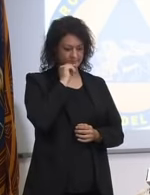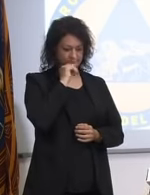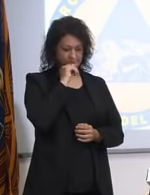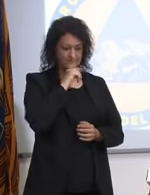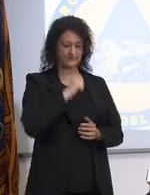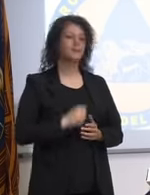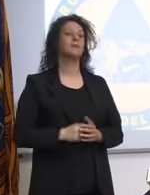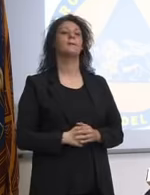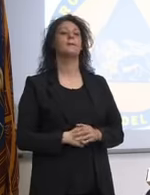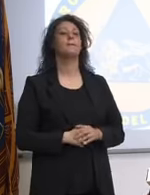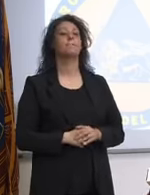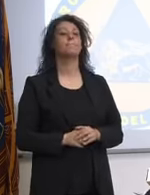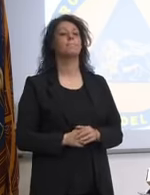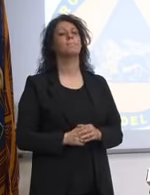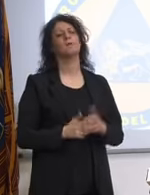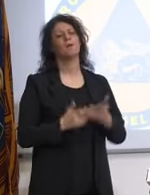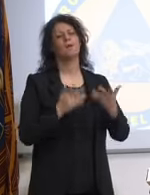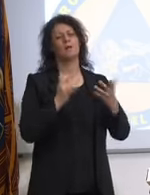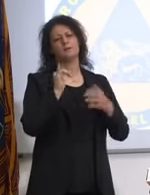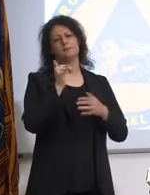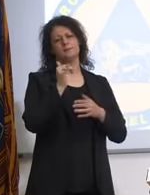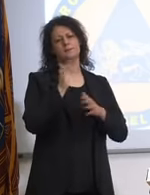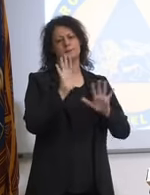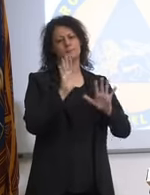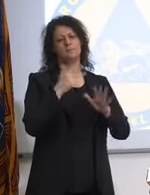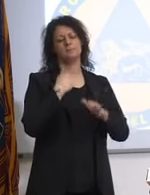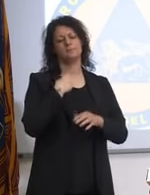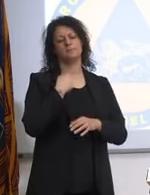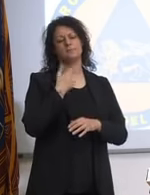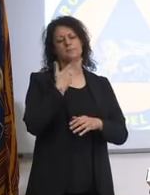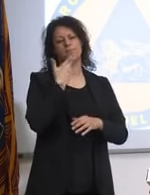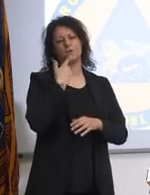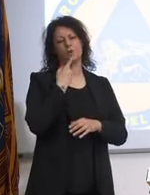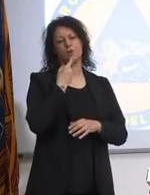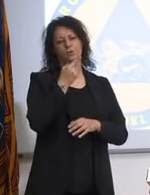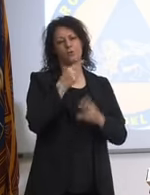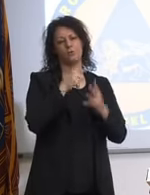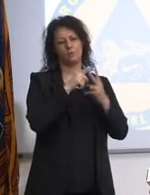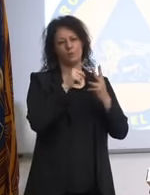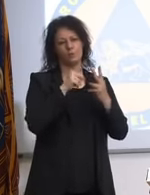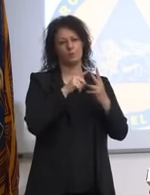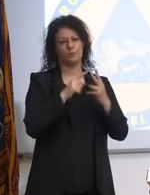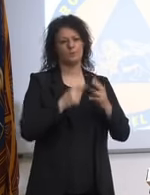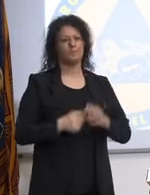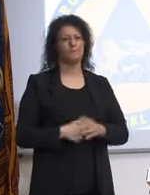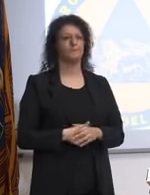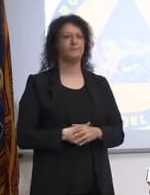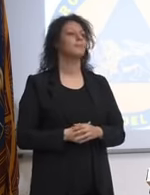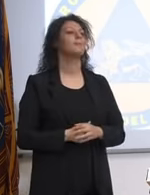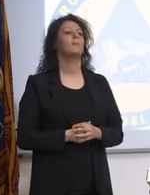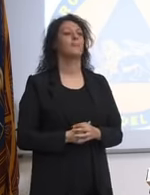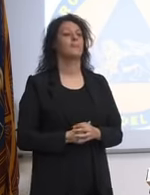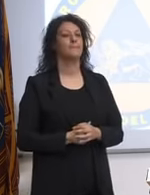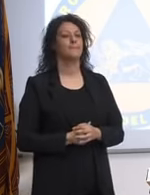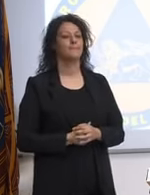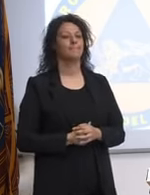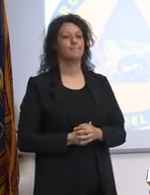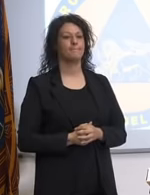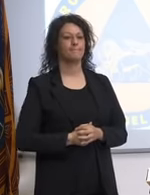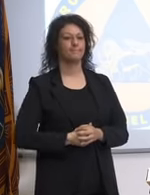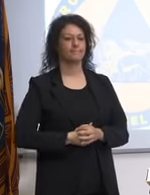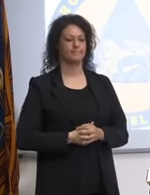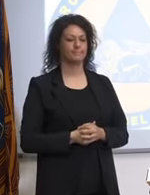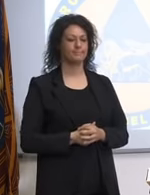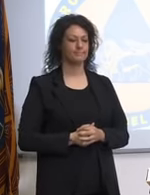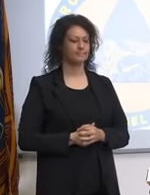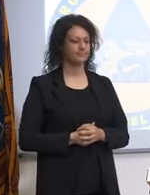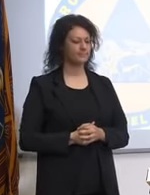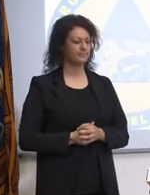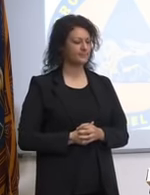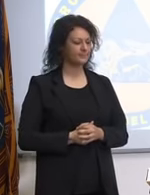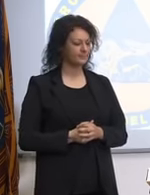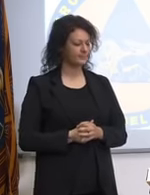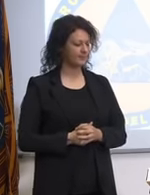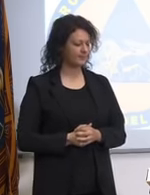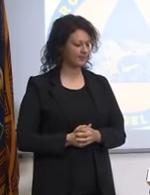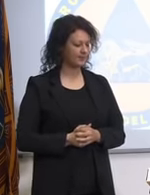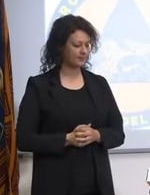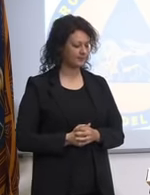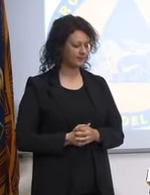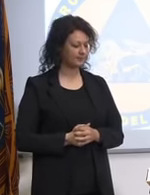Ma sì, lasciatemi ricordare due cose che Federico mi ha organizzato qui, perché prima abbiamo visto le carte,